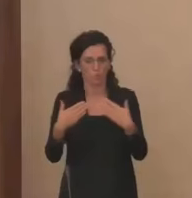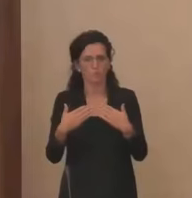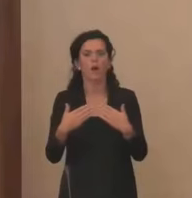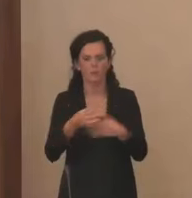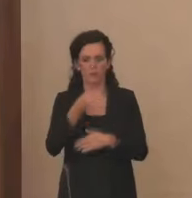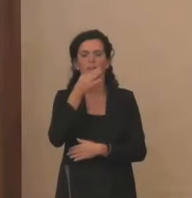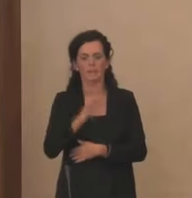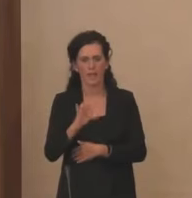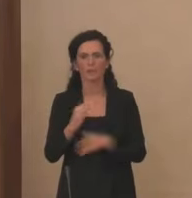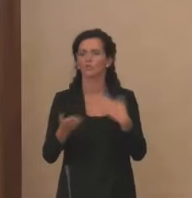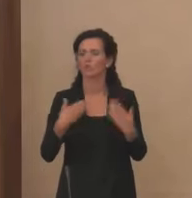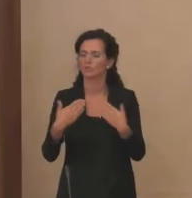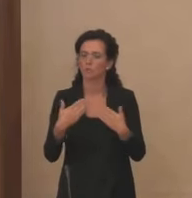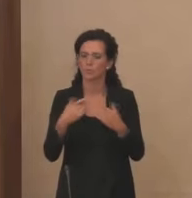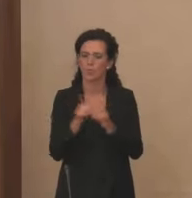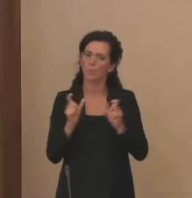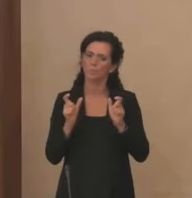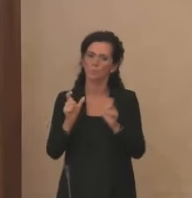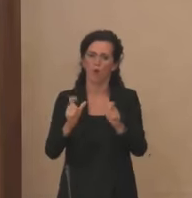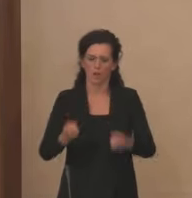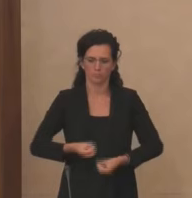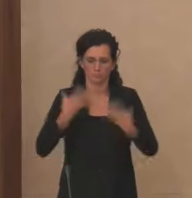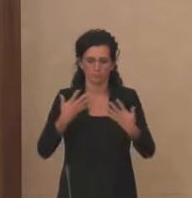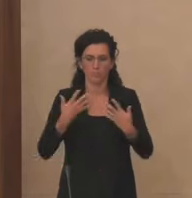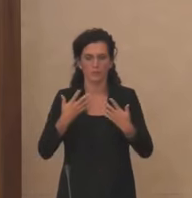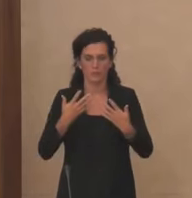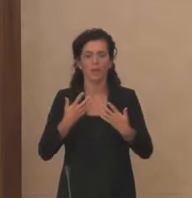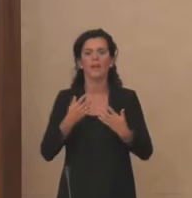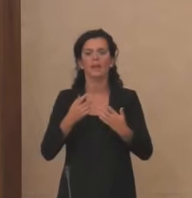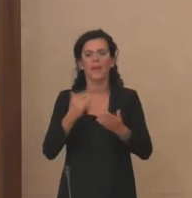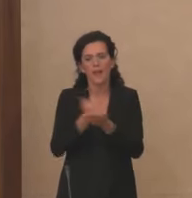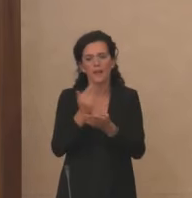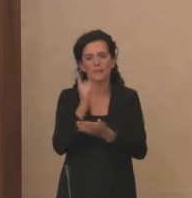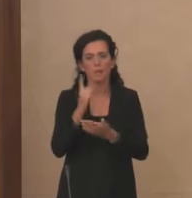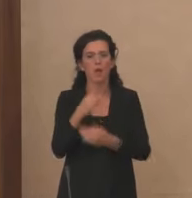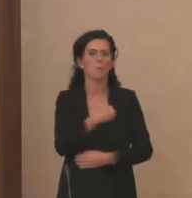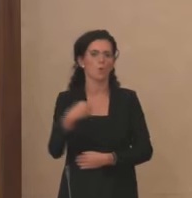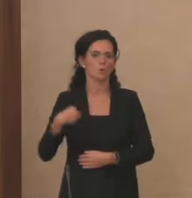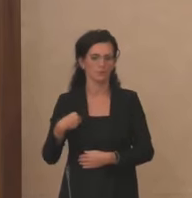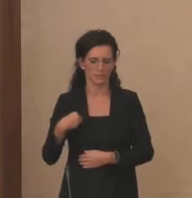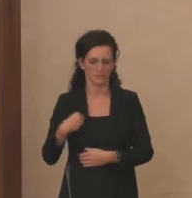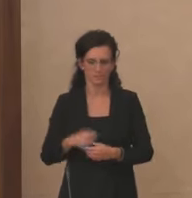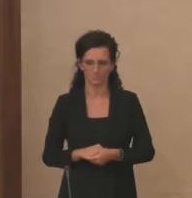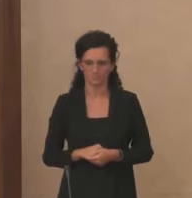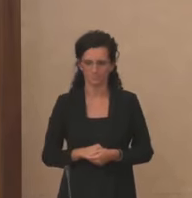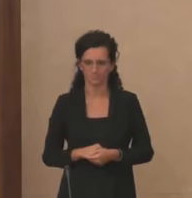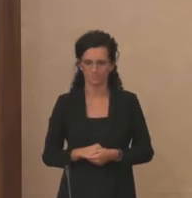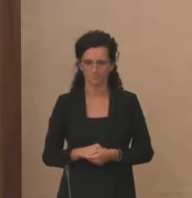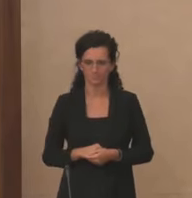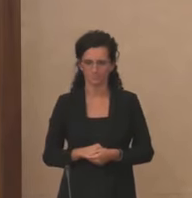ad arrestare il processo e evitare che il paziente sviluppi la polmonite e vada in ospedale.